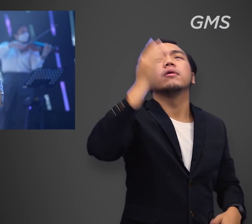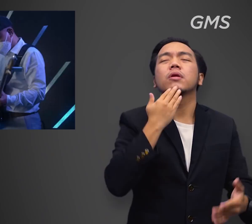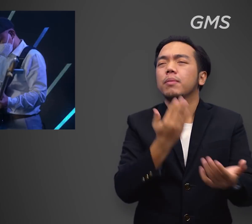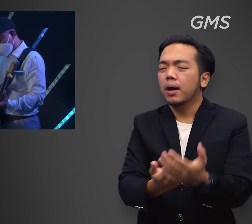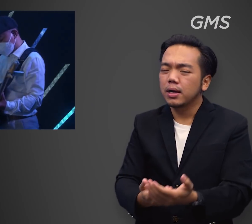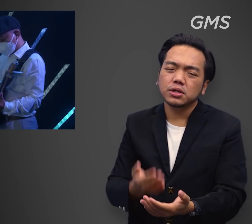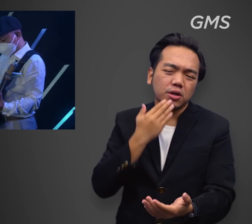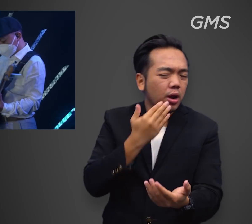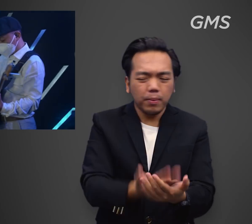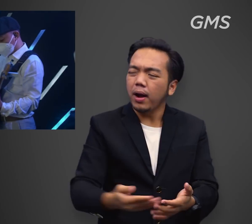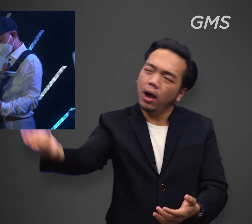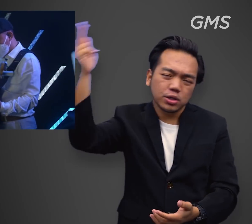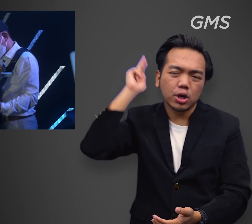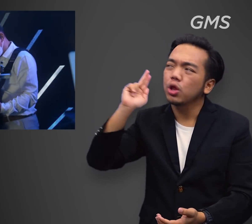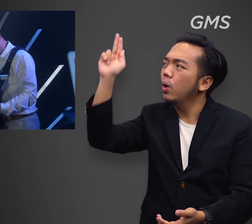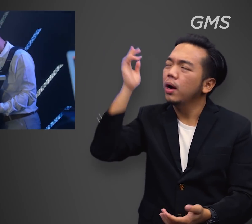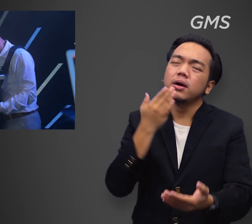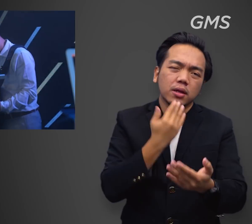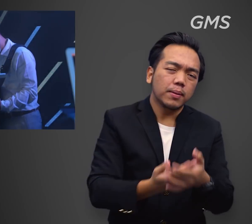thank you Lord.